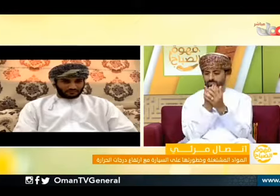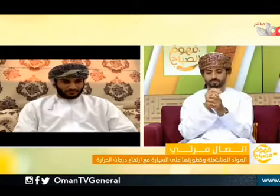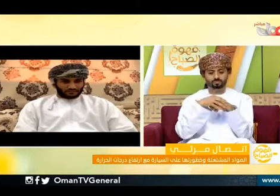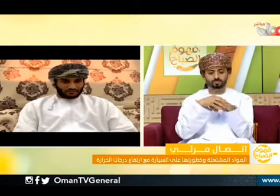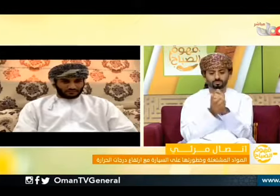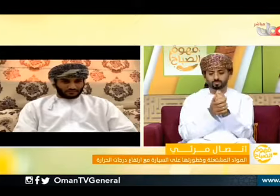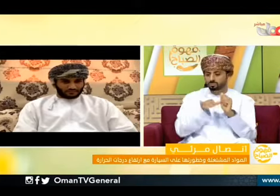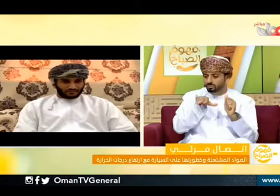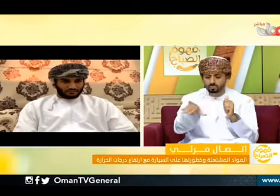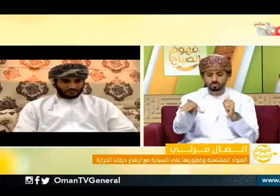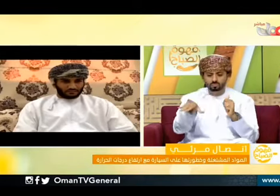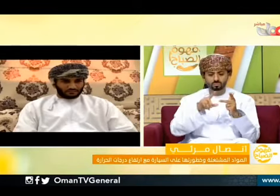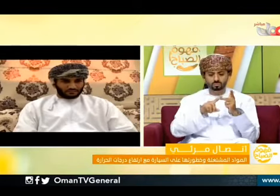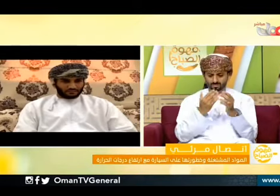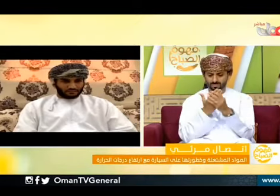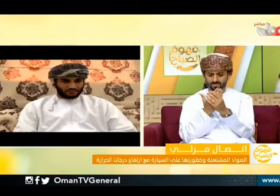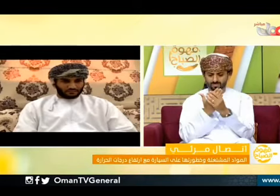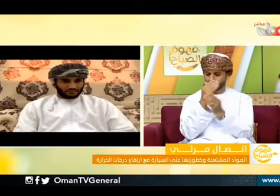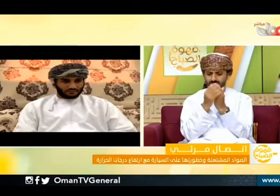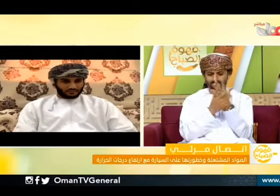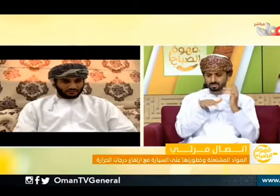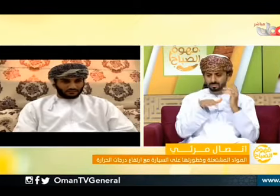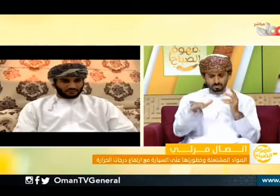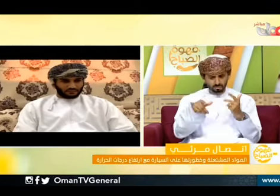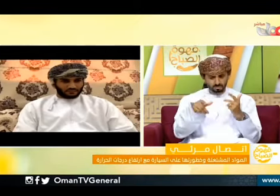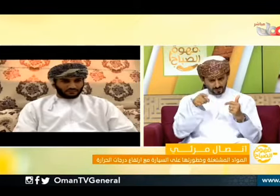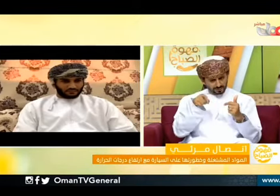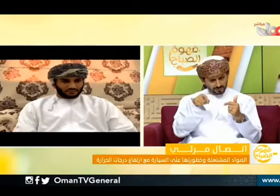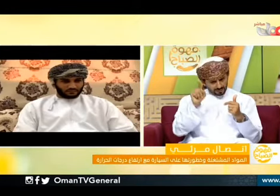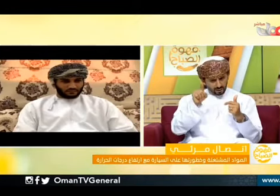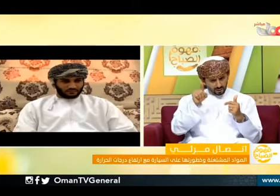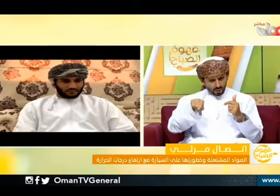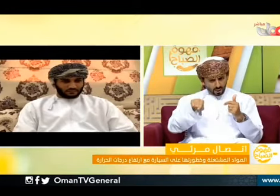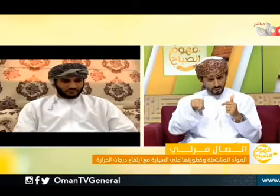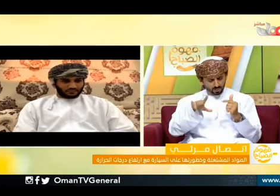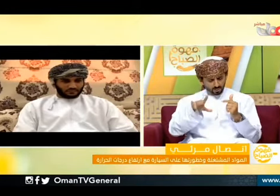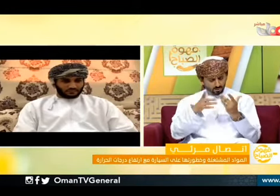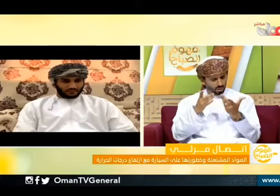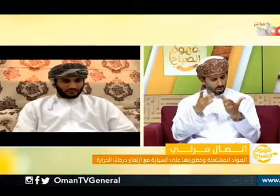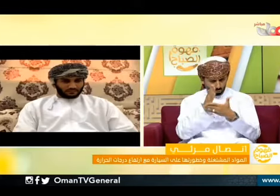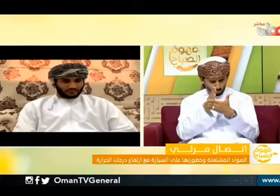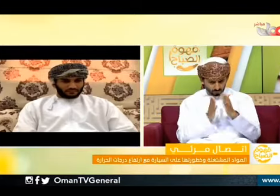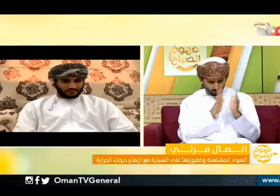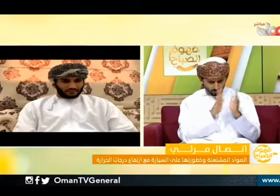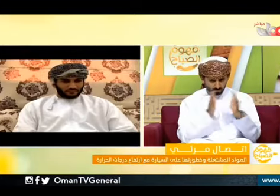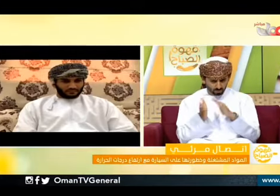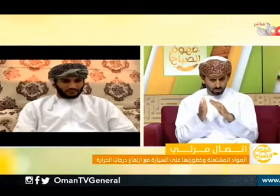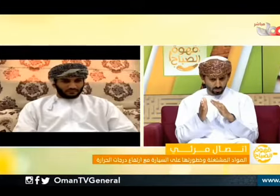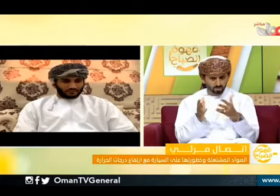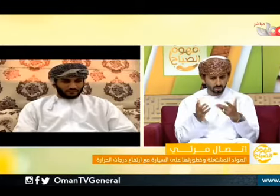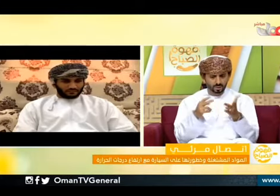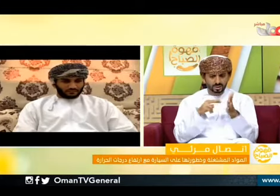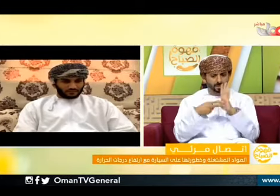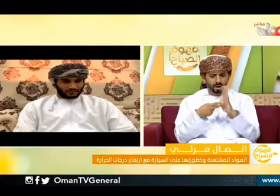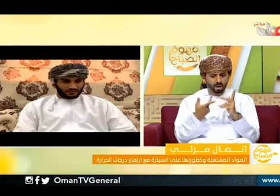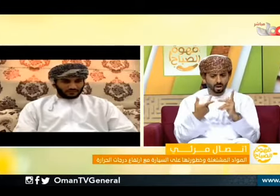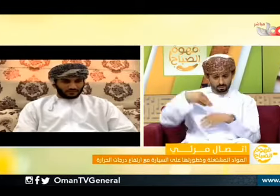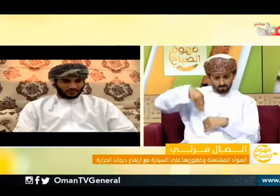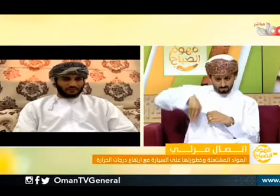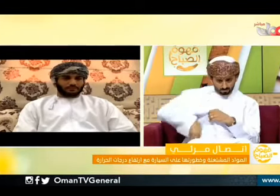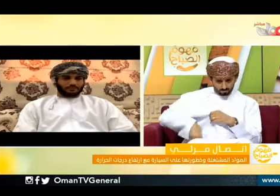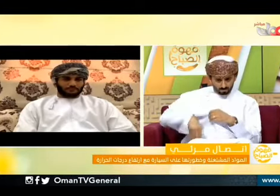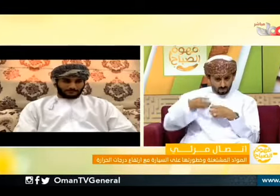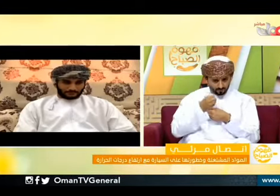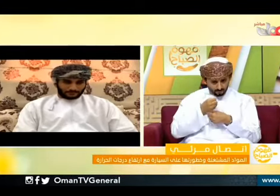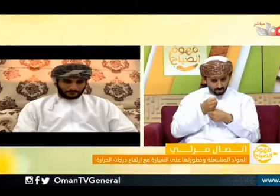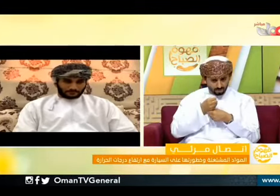قد يضعوا كل الاحتياجات الخاصة بجائحة كورونا في المركبة سواء من معقمات أو غيره، فهذه